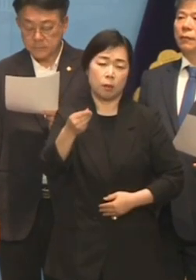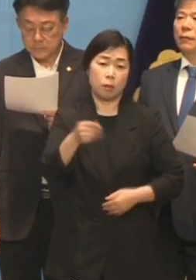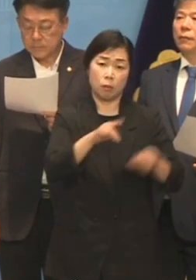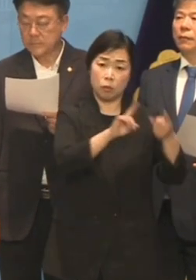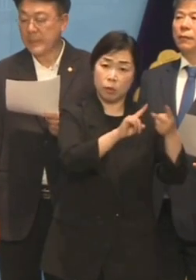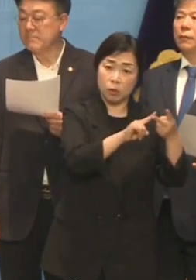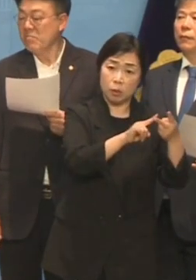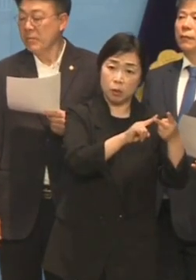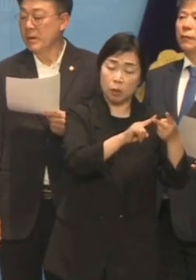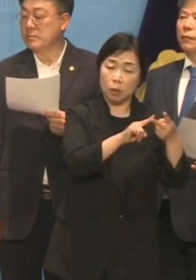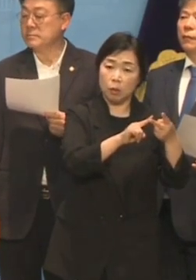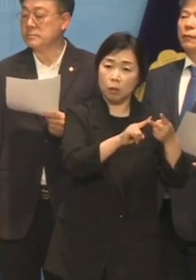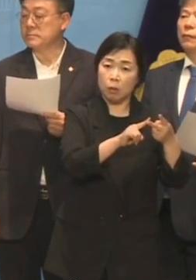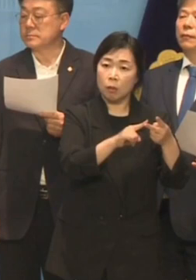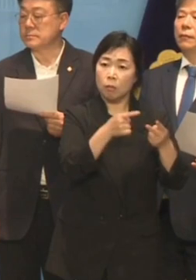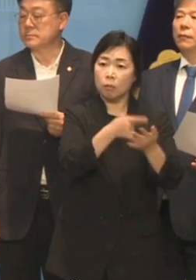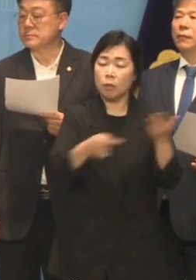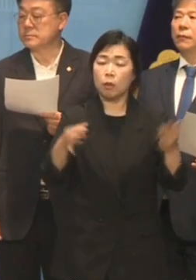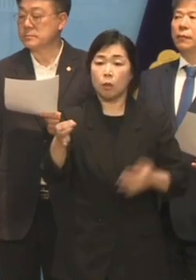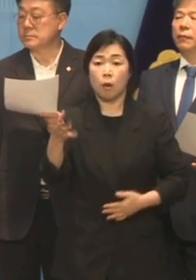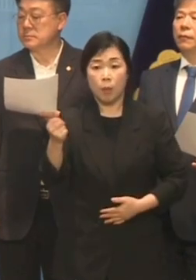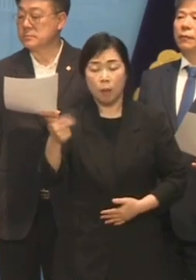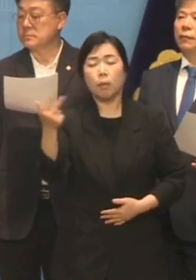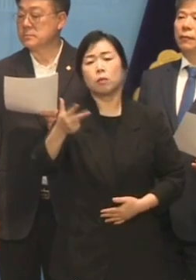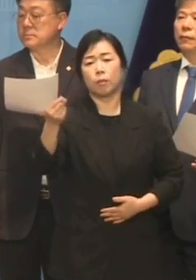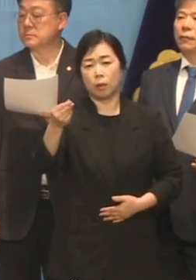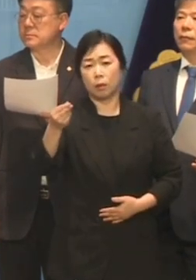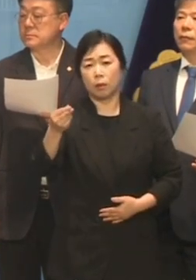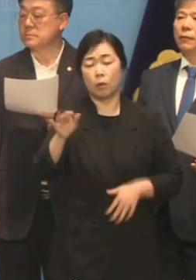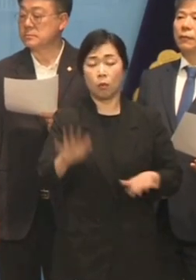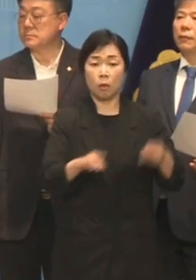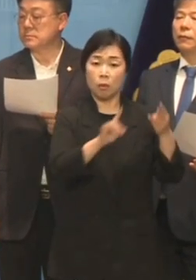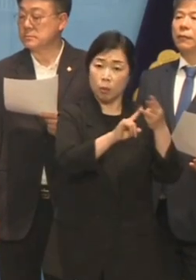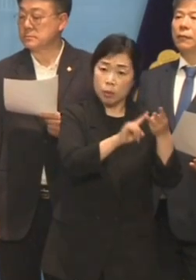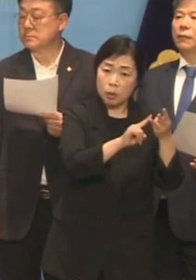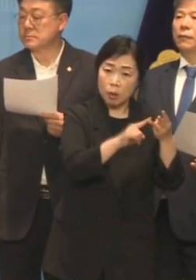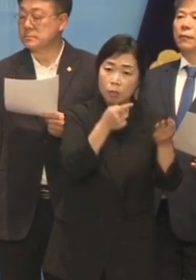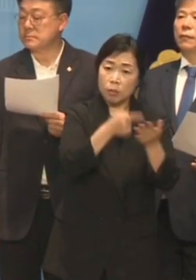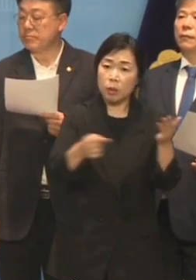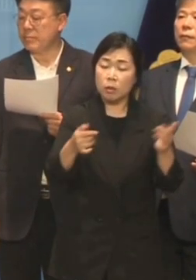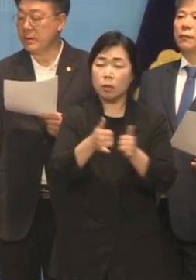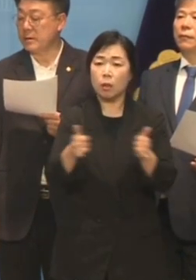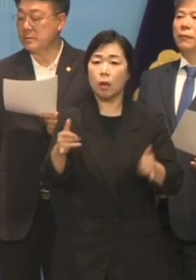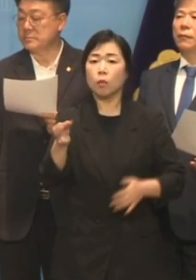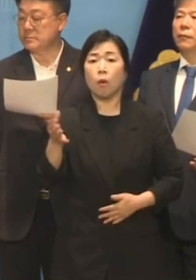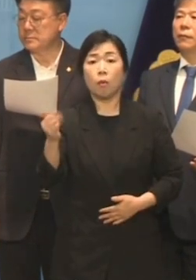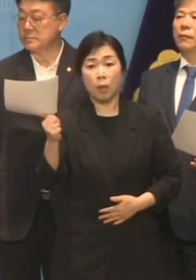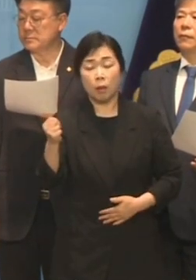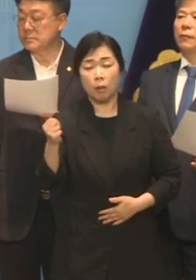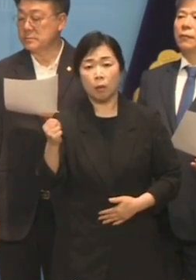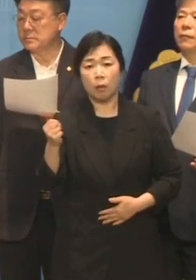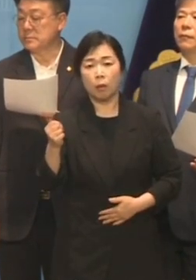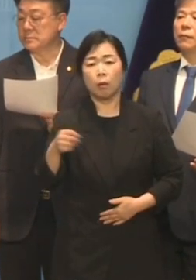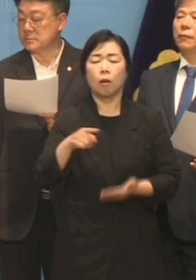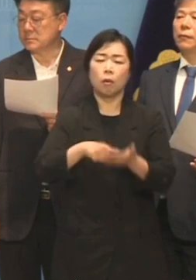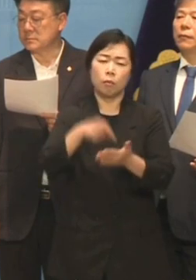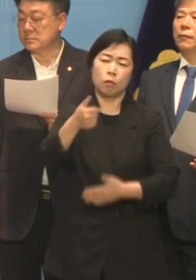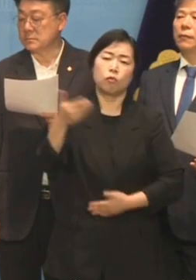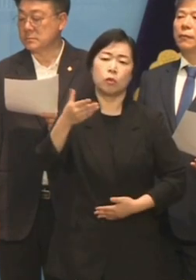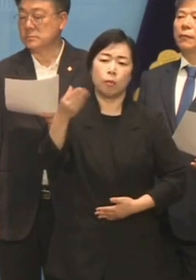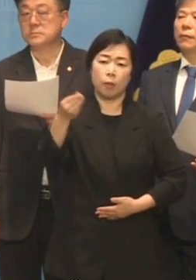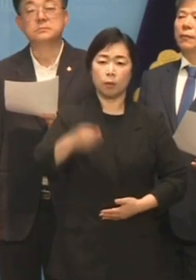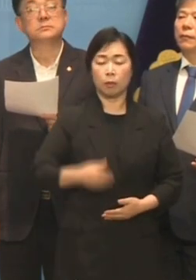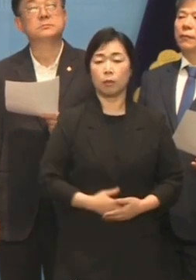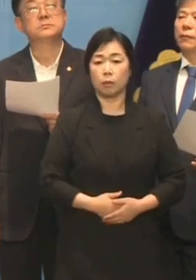30대 피해자 피해 규모 약 7천만 원입니다. 오늘 세 번째 30대 피해자 규모 약 9천만